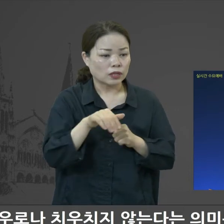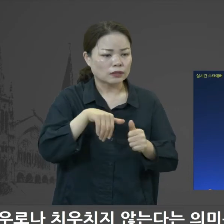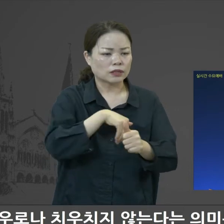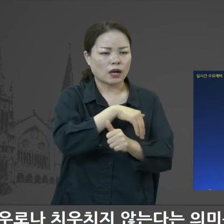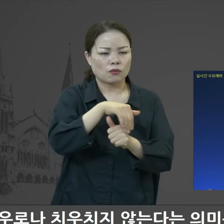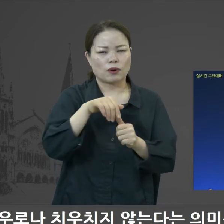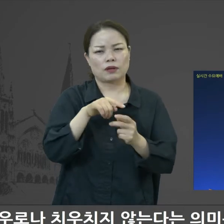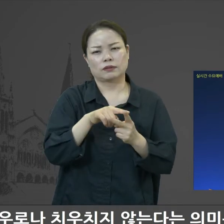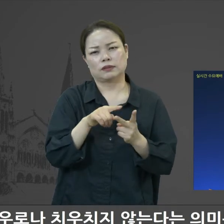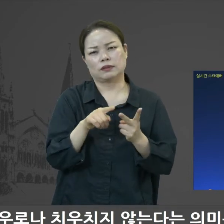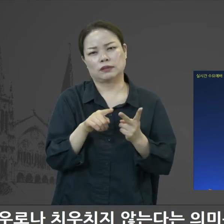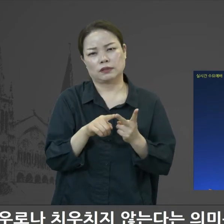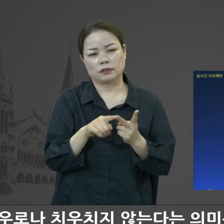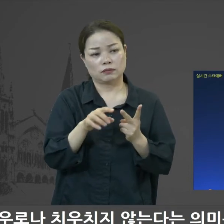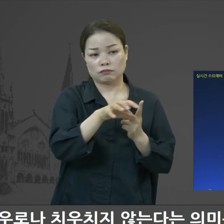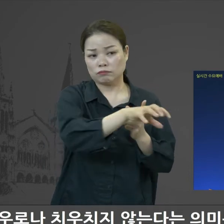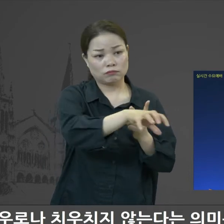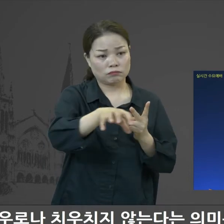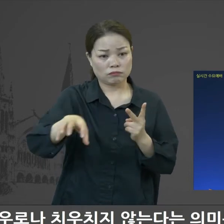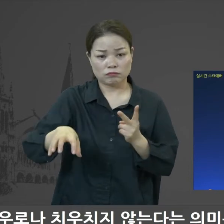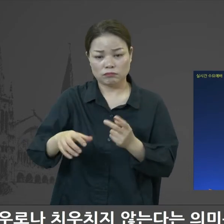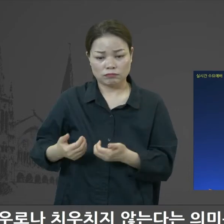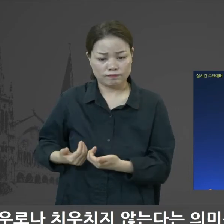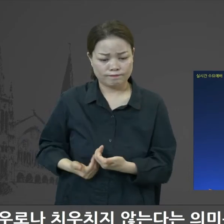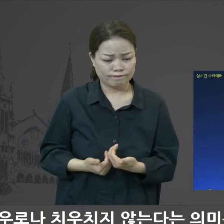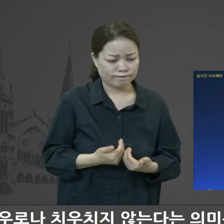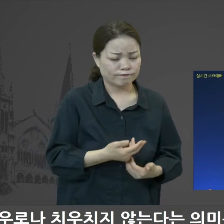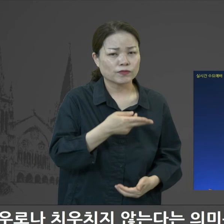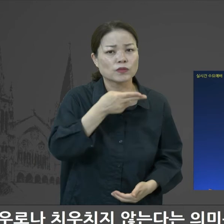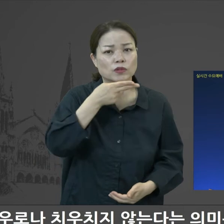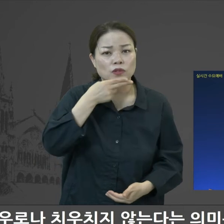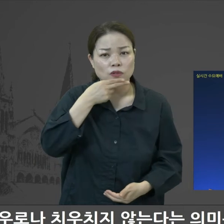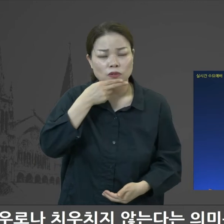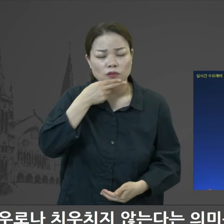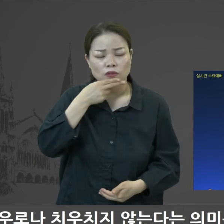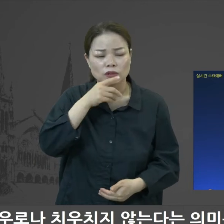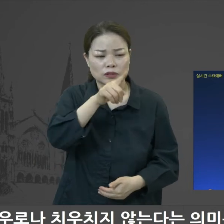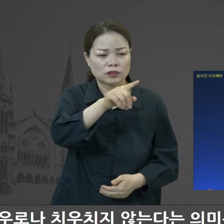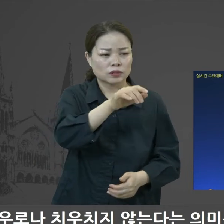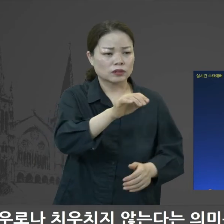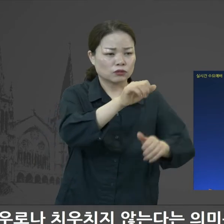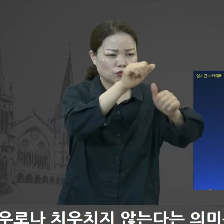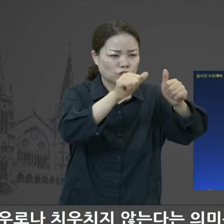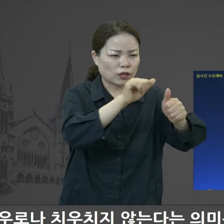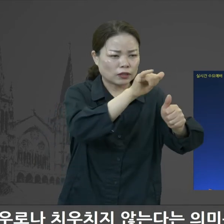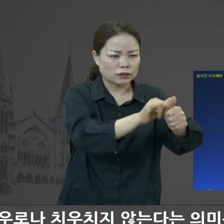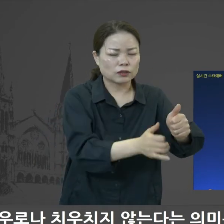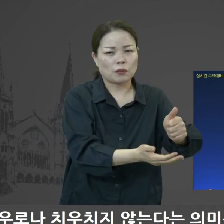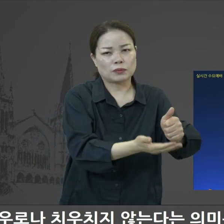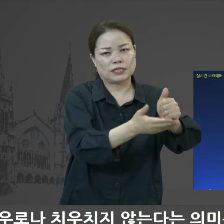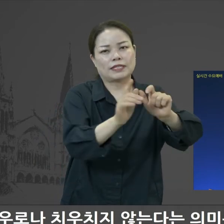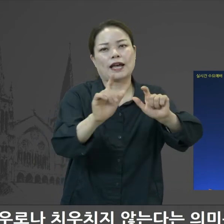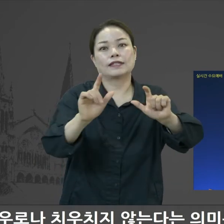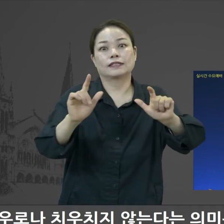놓이든지 다른 주변의 것에 휘둘리거나 그것을 섬기는 일은 없을 것이다 라고